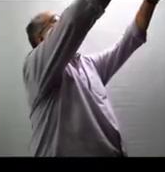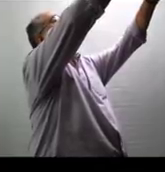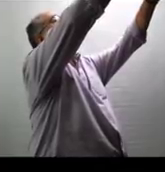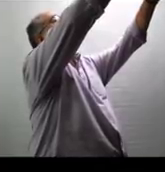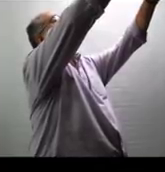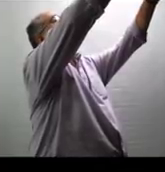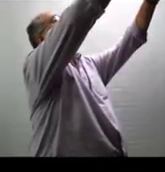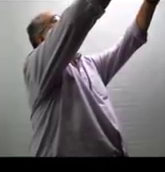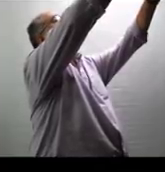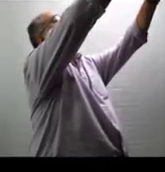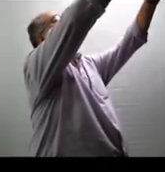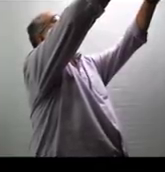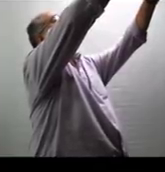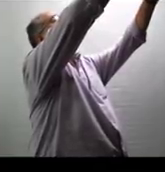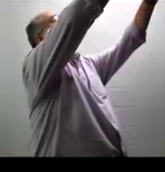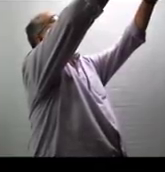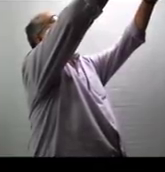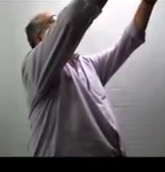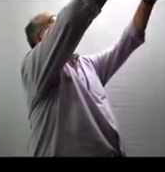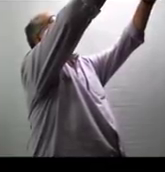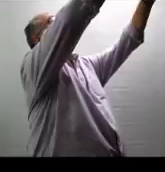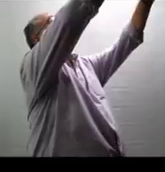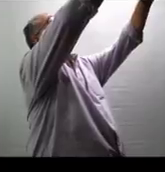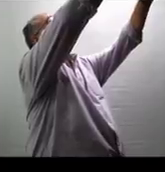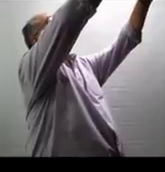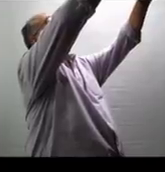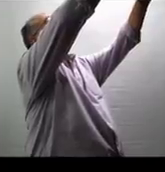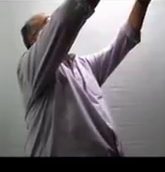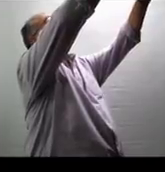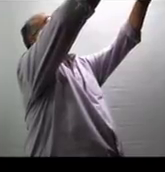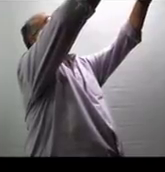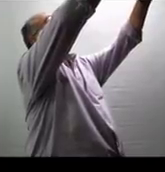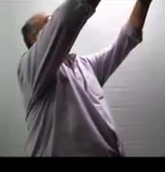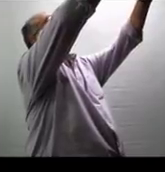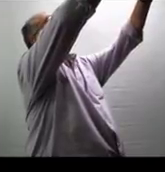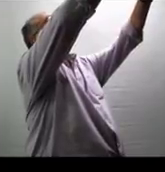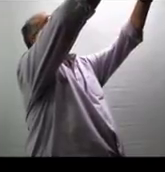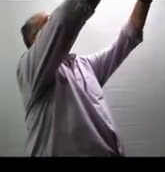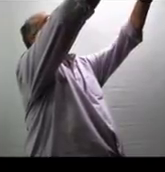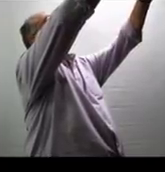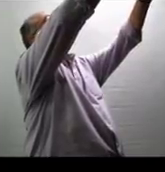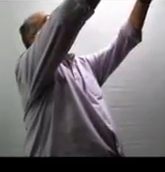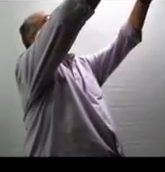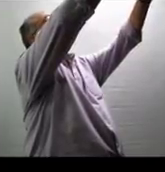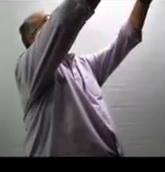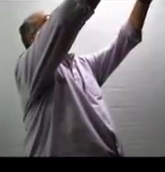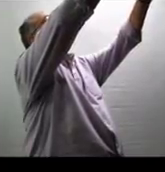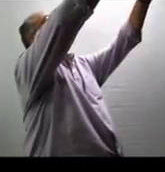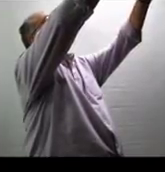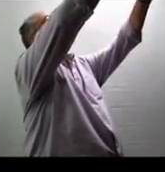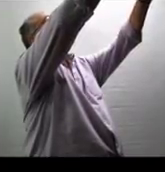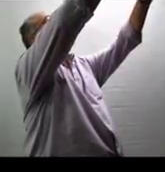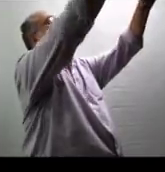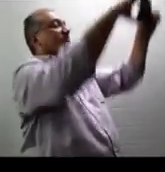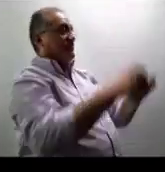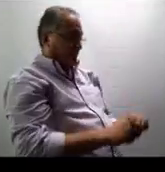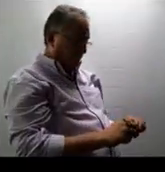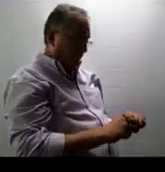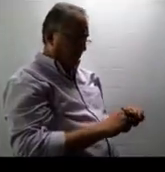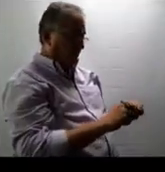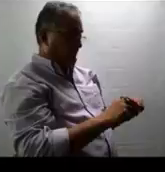busca nuestras páginas en facebook o visítanos en la carretera 174 en bayamón olazábal 7 40 14 14